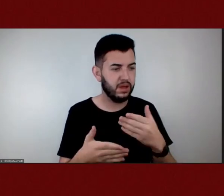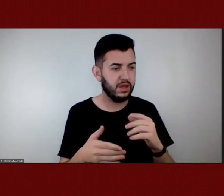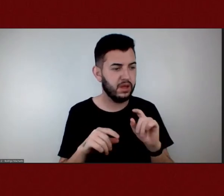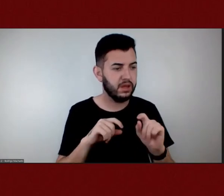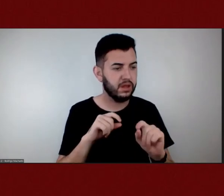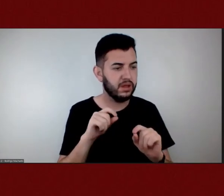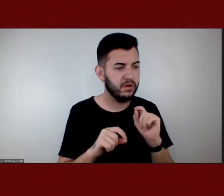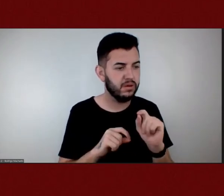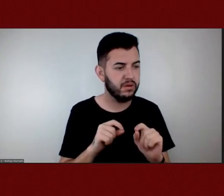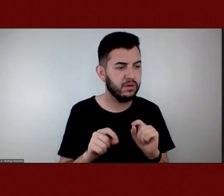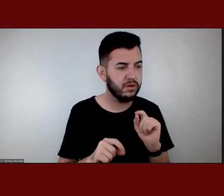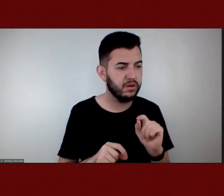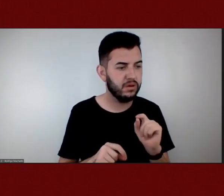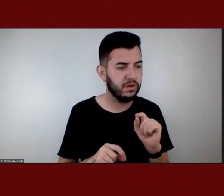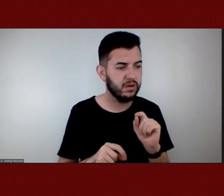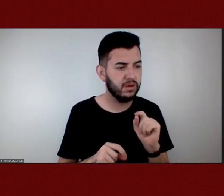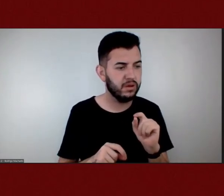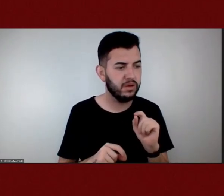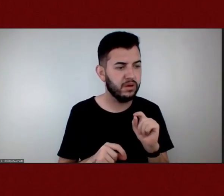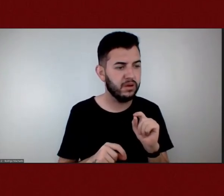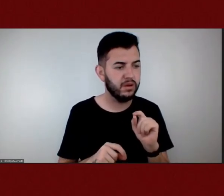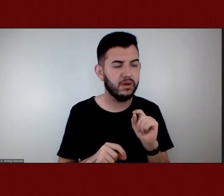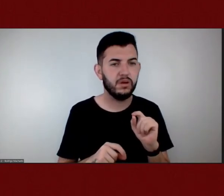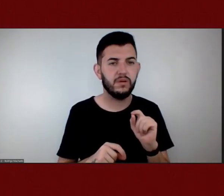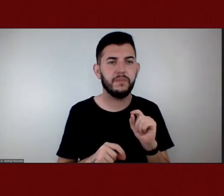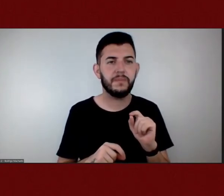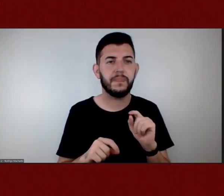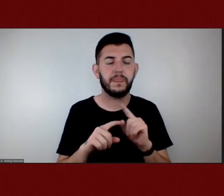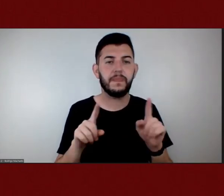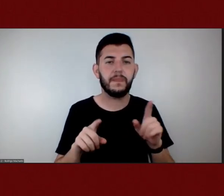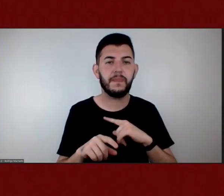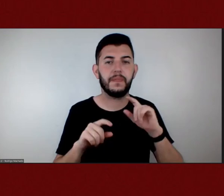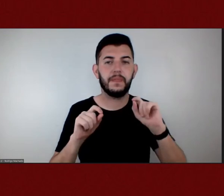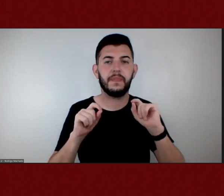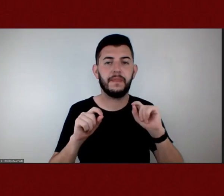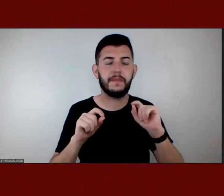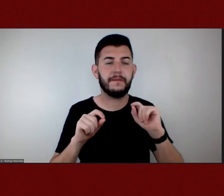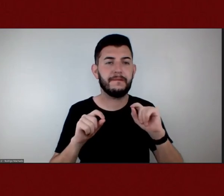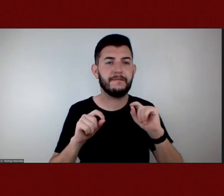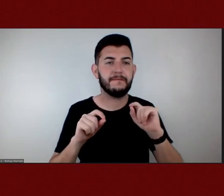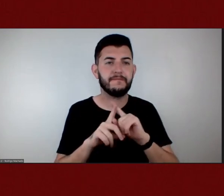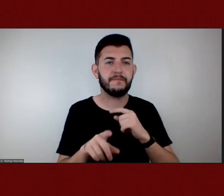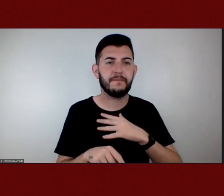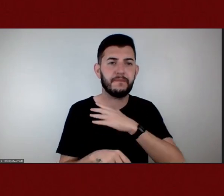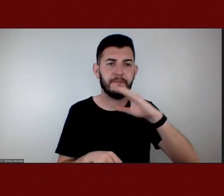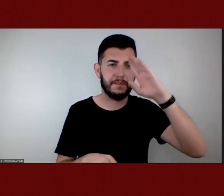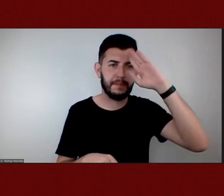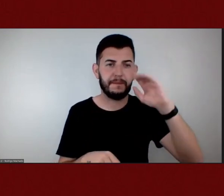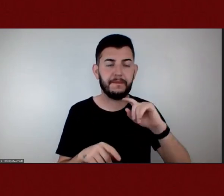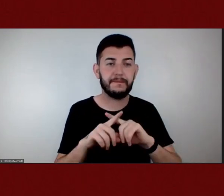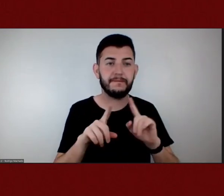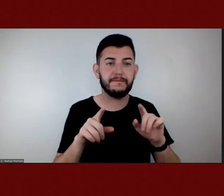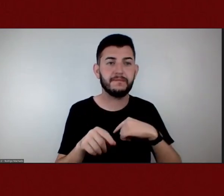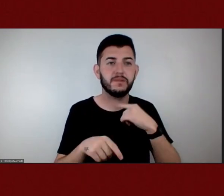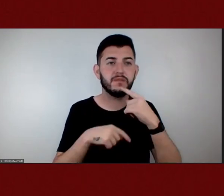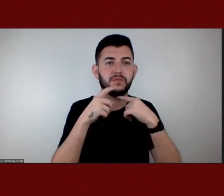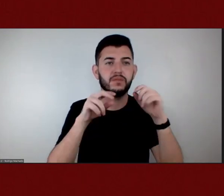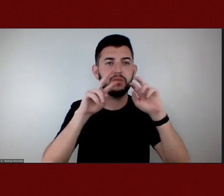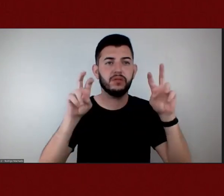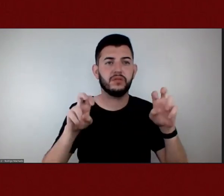que era mal visto pelos piores militares, digamos assim. A dúvida era se o paradigma da